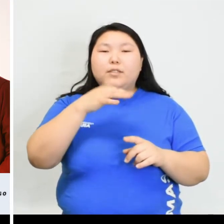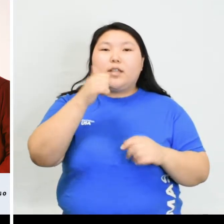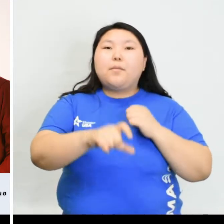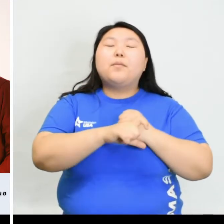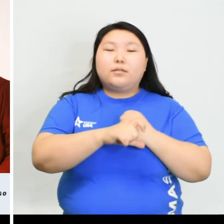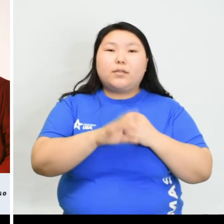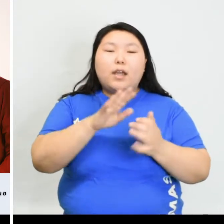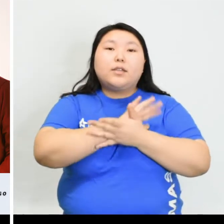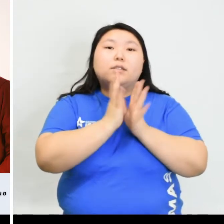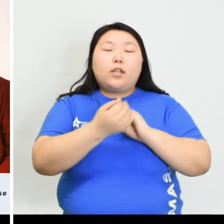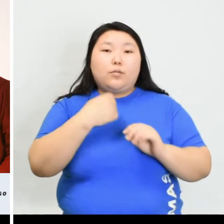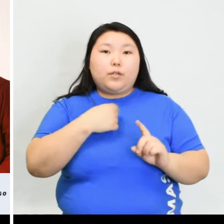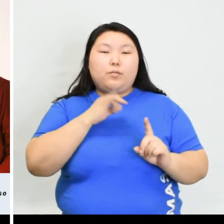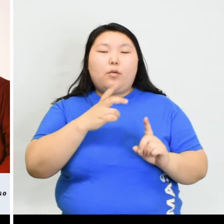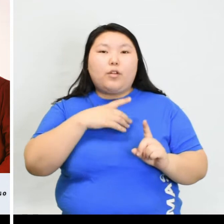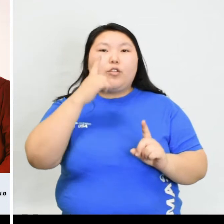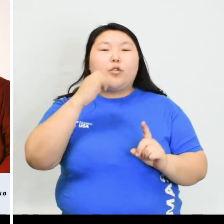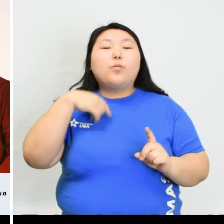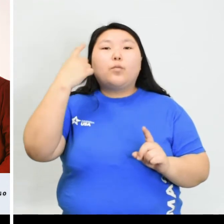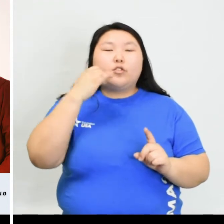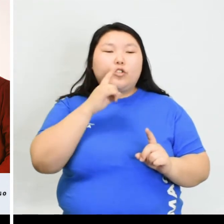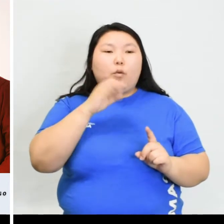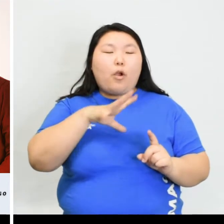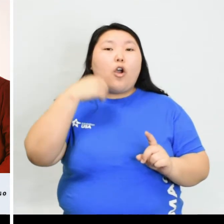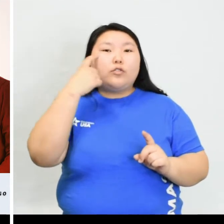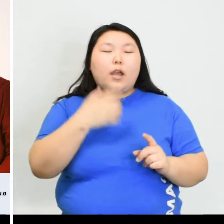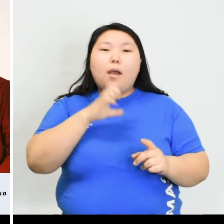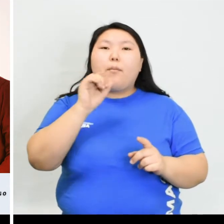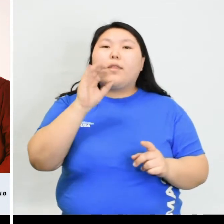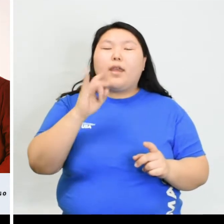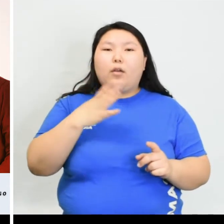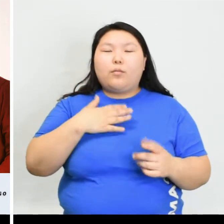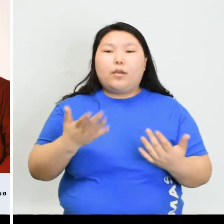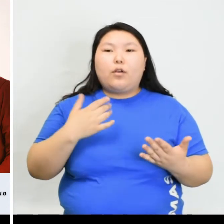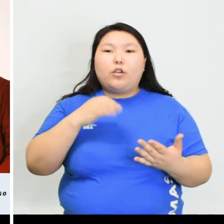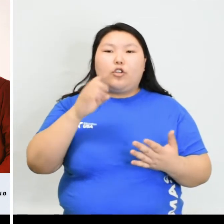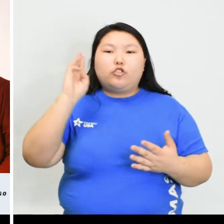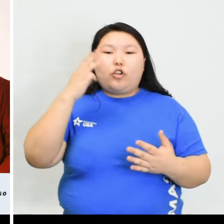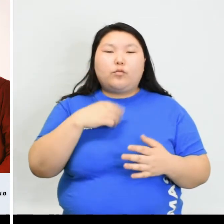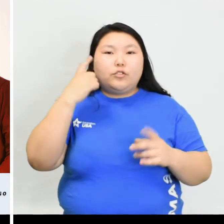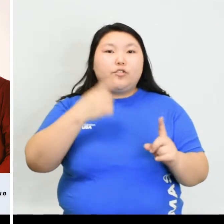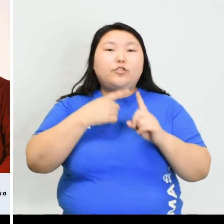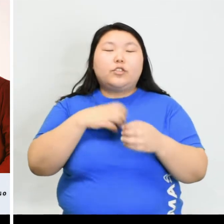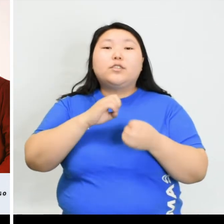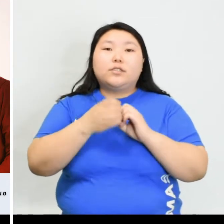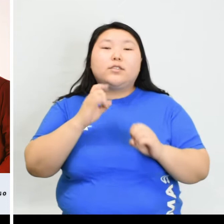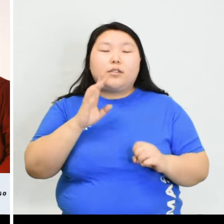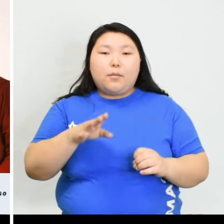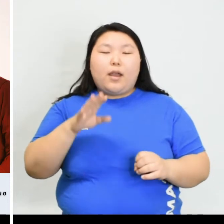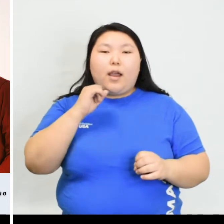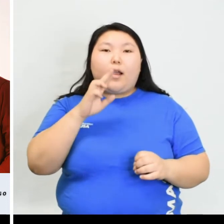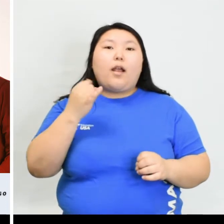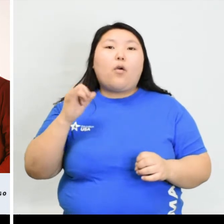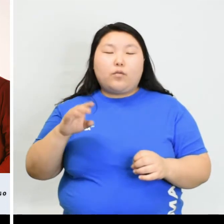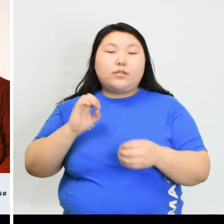мэрэгжил. Гэхдээ би өштэй нэг юм бодсон ш, нэг юм ойлгосон. Бакалавра би чинь яг тийм нэг тодорхой чиглэлээр хийсэн ш, accounting